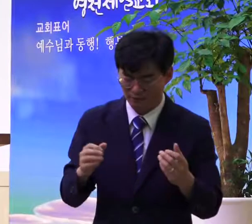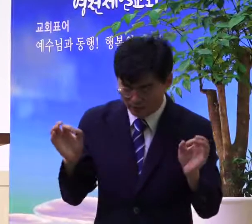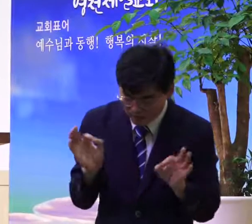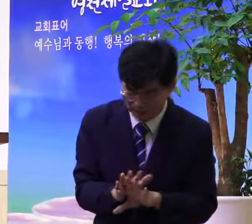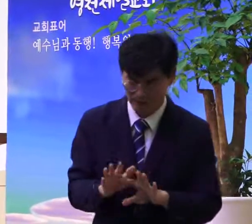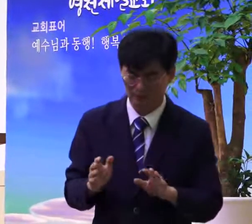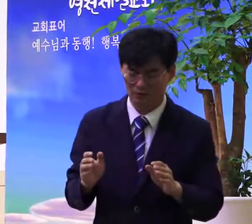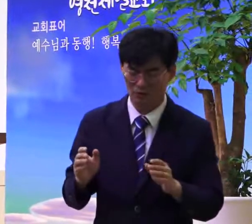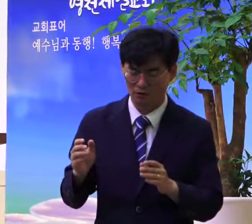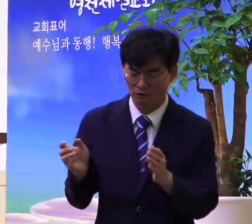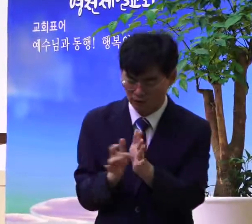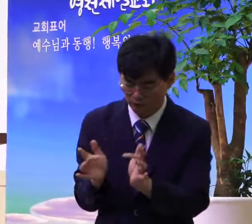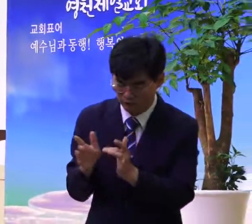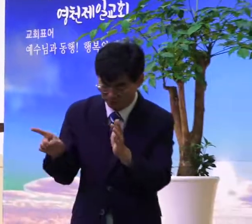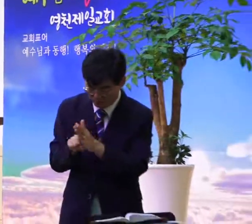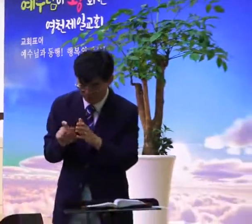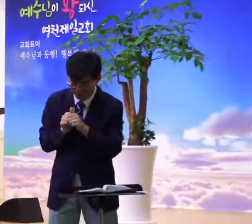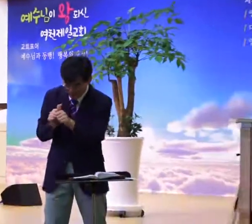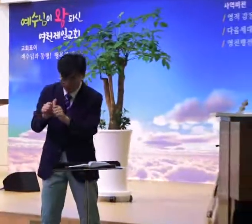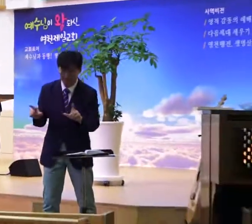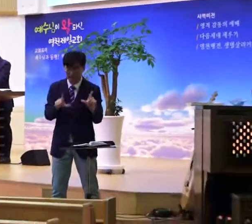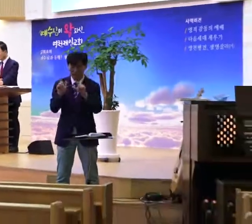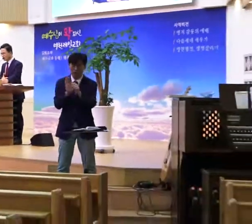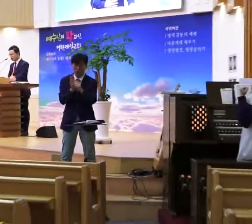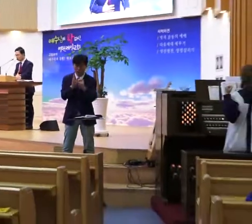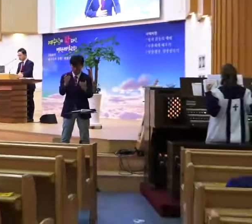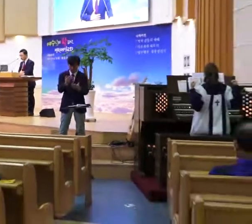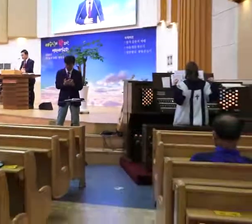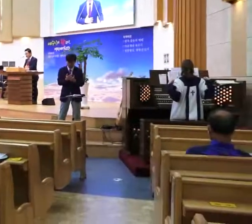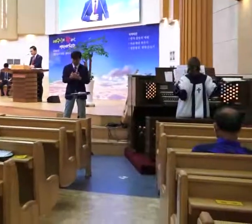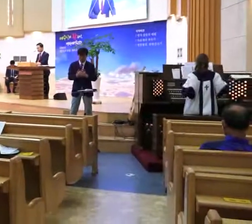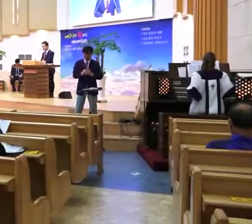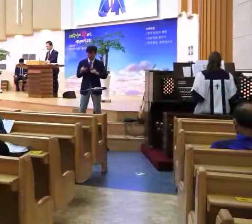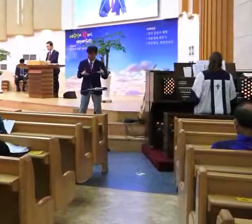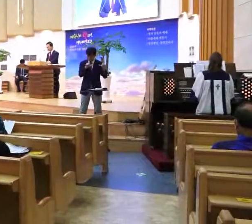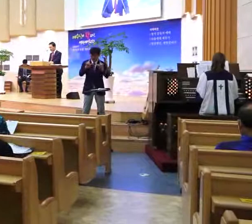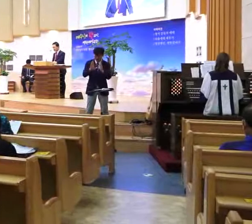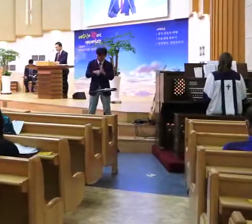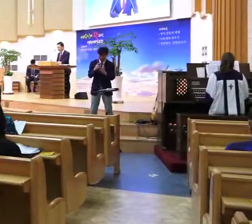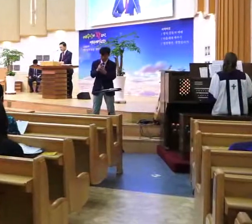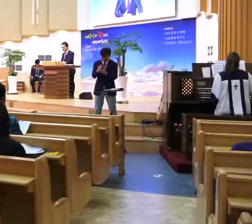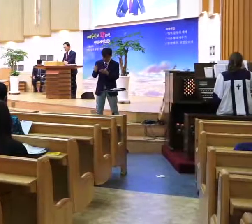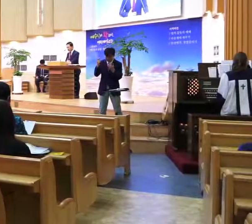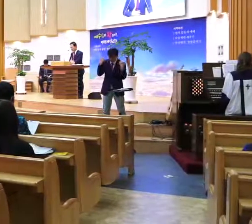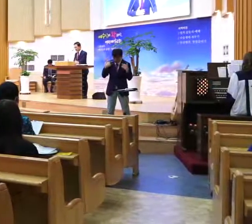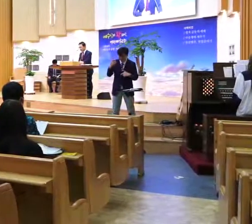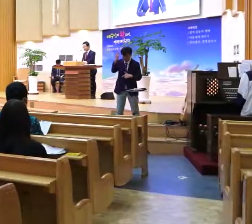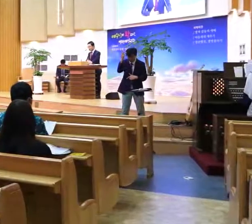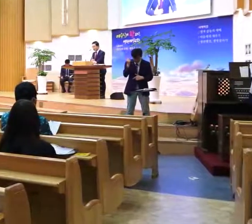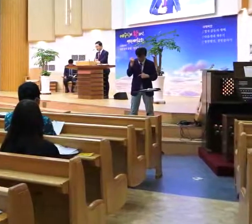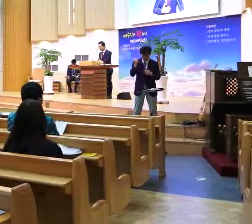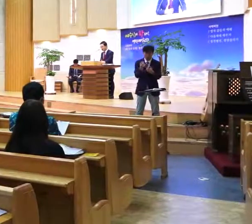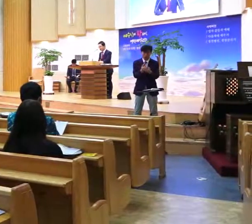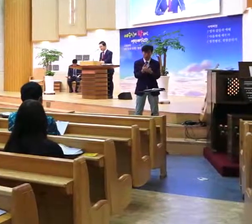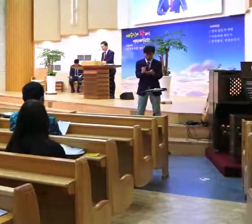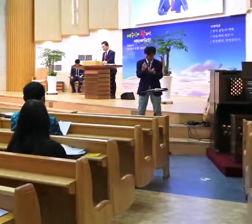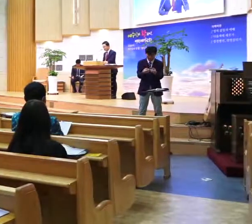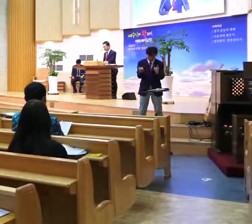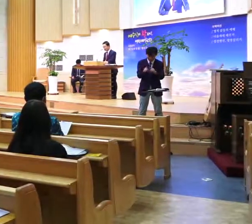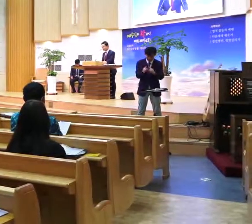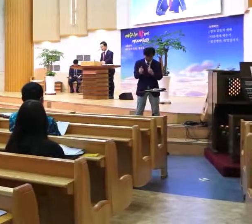저희들 되게 하여 주시옵소서. 우리의 삶에서 늘 주님을 기억하고 주님 곁에 있기를 원하고 주님과 함께 동행하고 함께